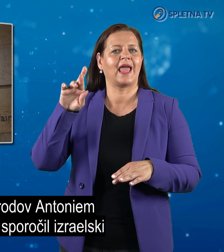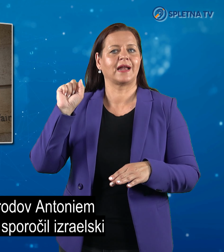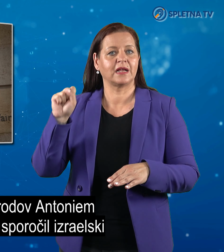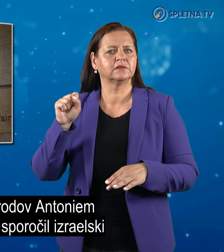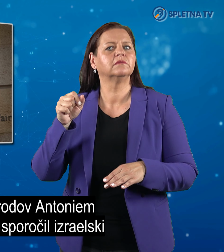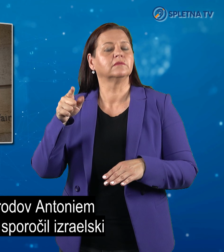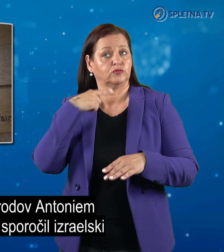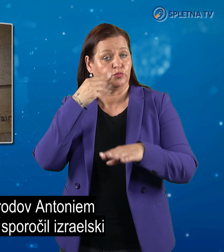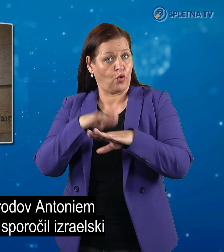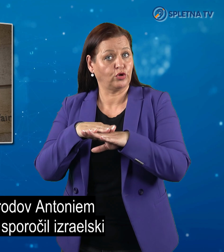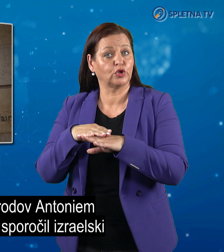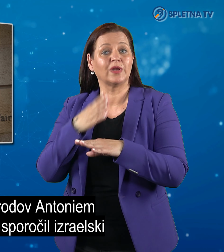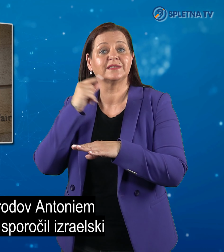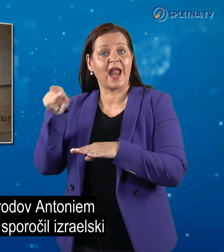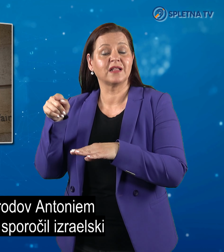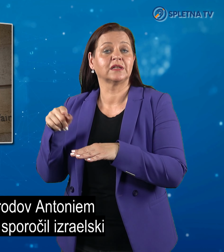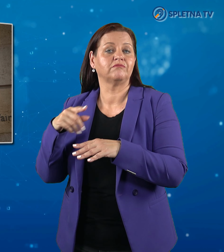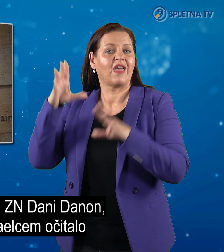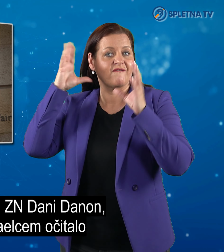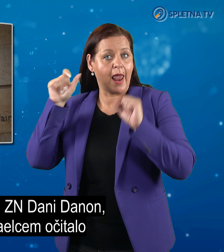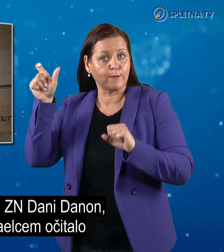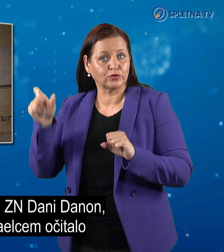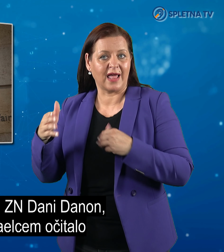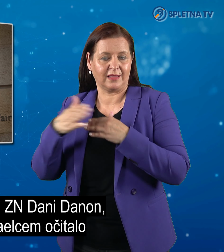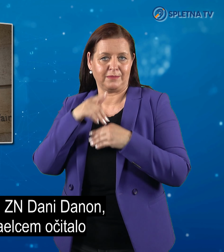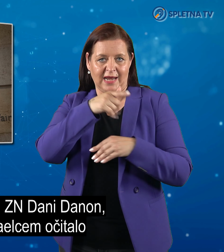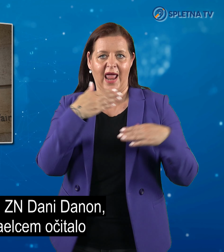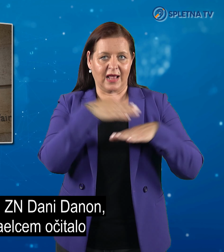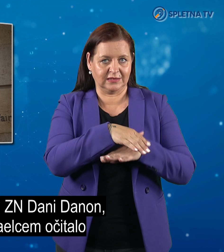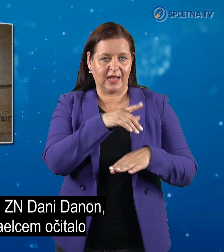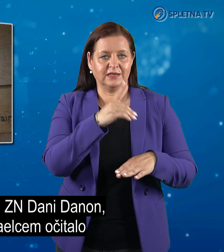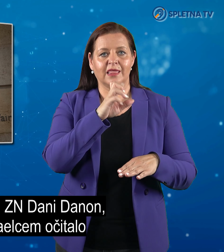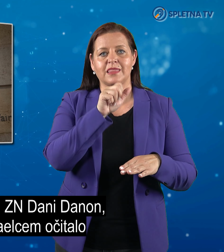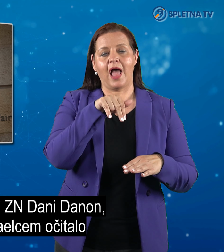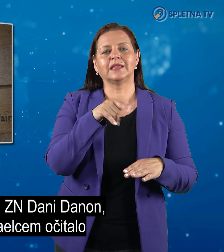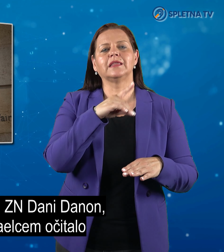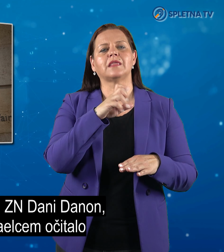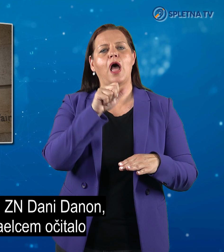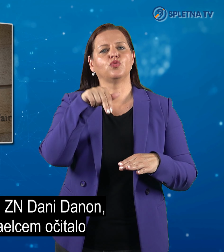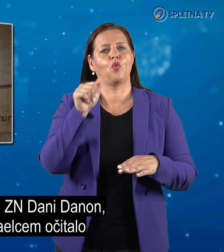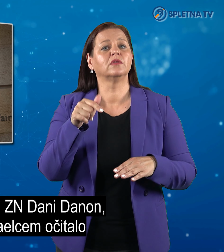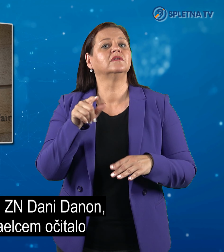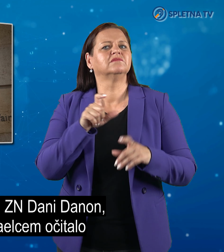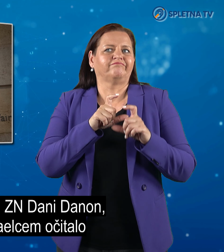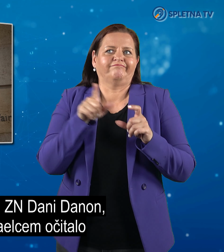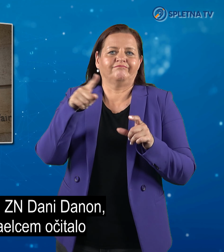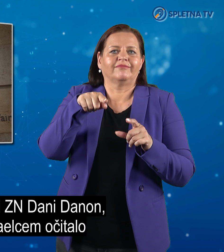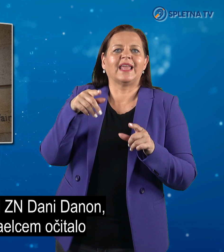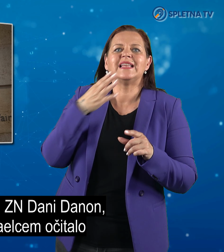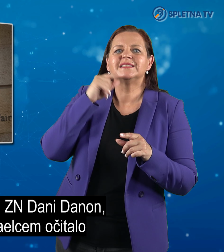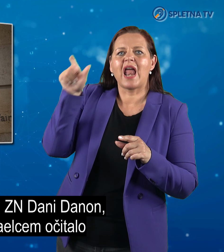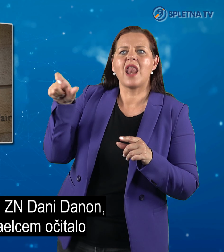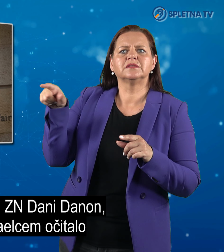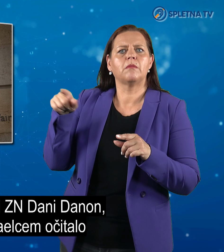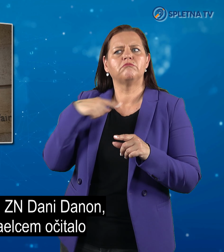izraelski veleposlanik pri Združenih narodih Danny Danon, ker se je Izraelcem očitalo izvajanje spolnega nasilja na